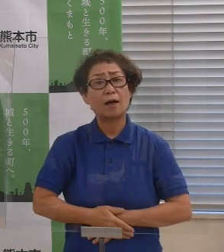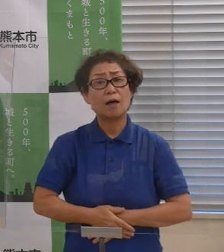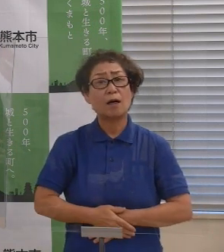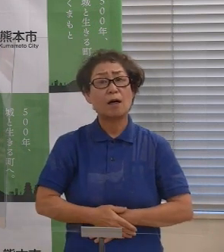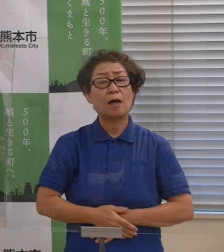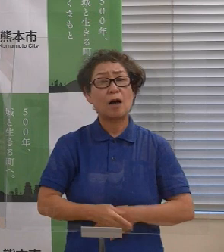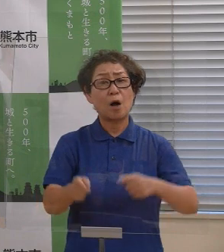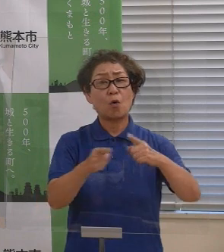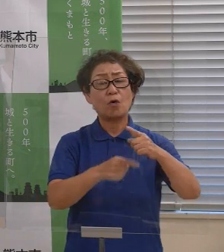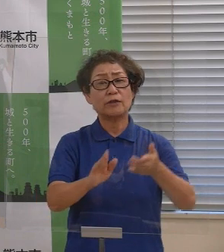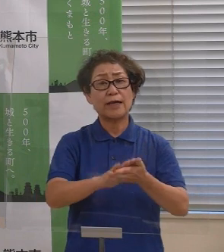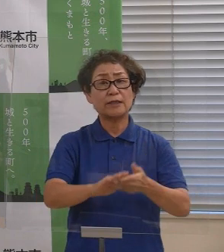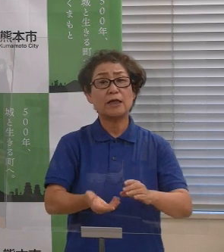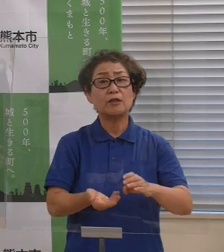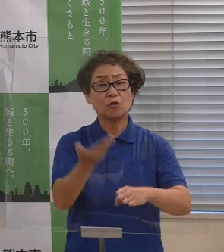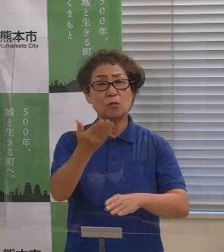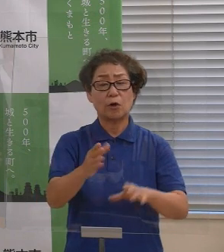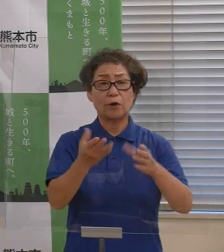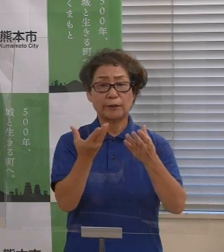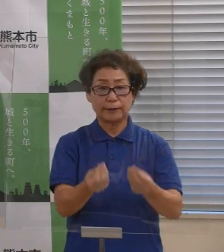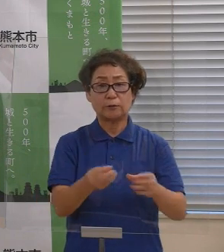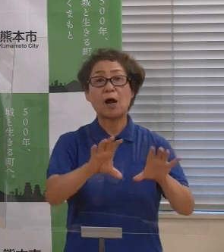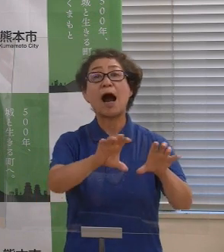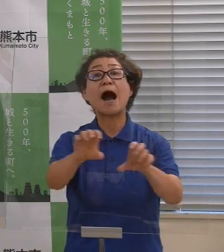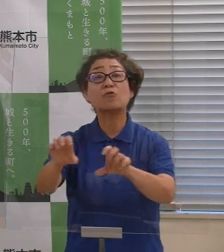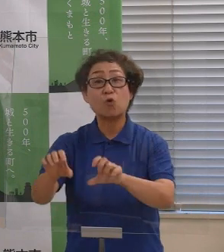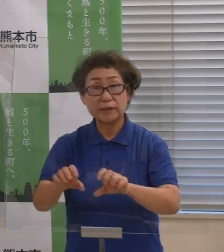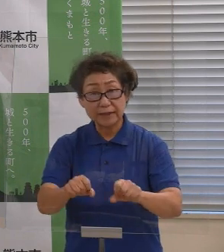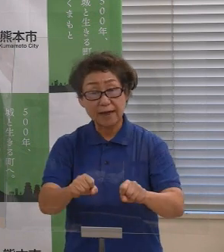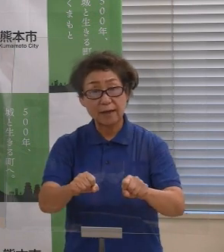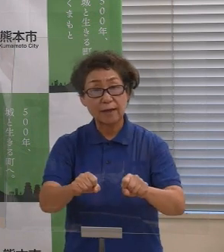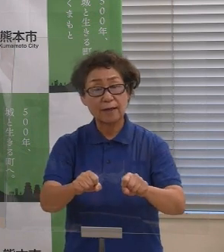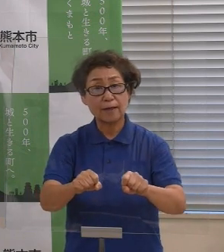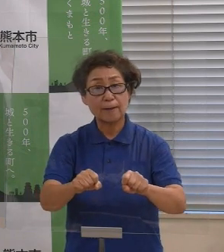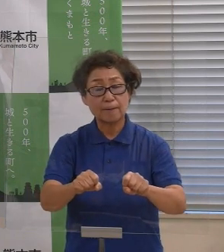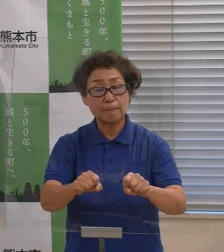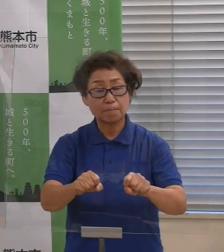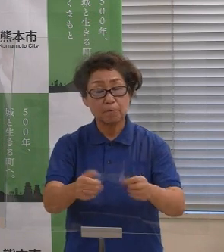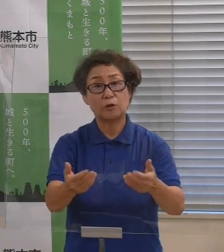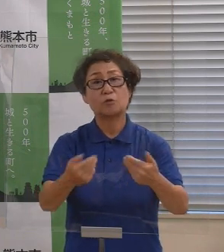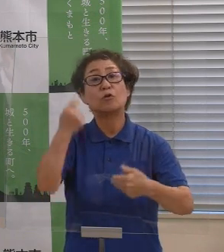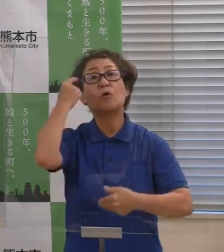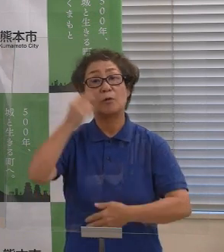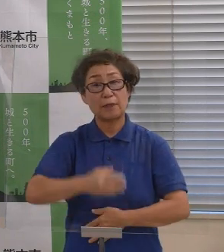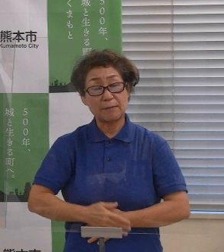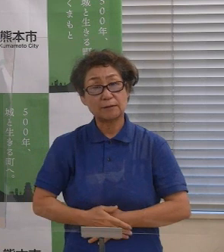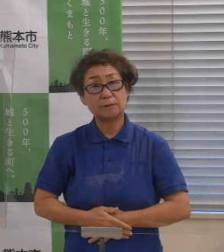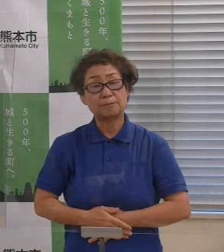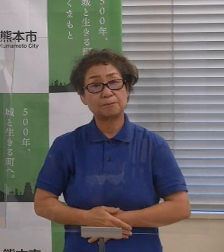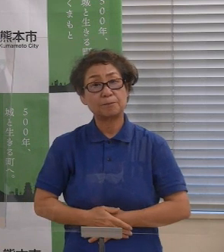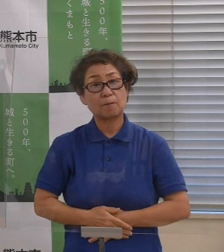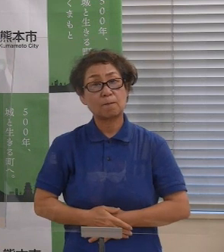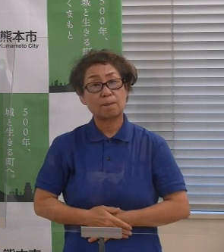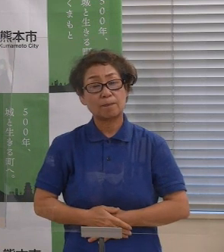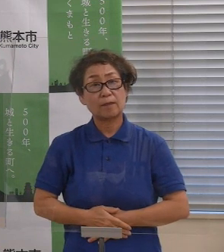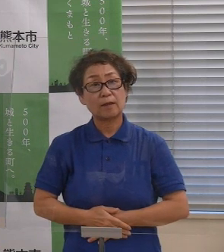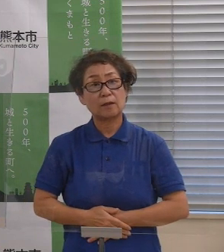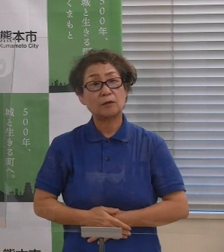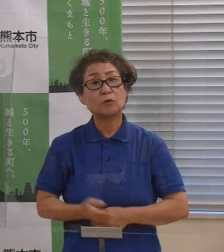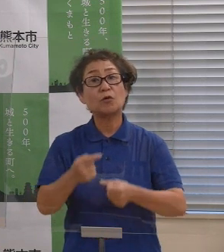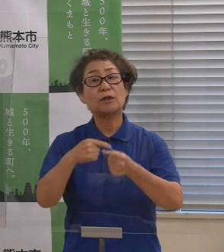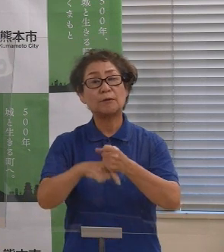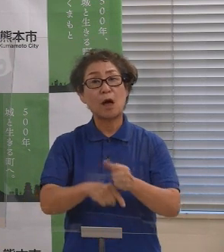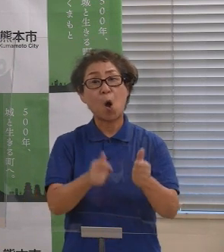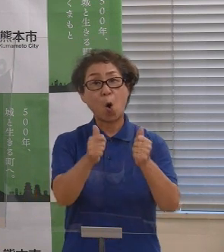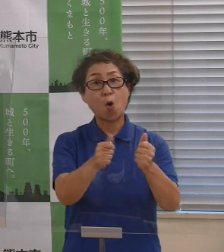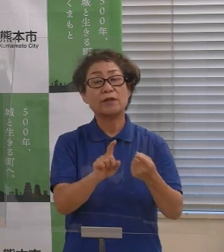公衆衛生上もしっかり把握をしてですね、やはり抑えていく必要があるということですので、まあ、これはそういう意味では